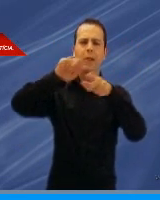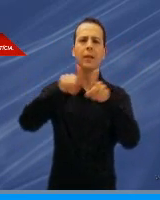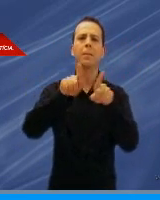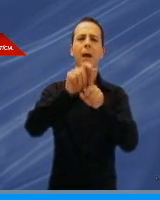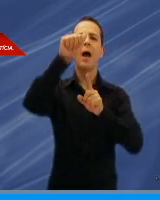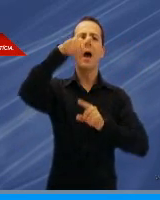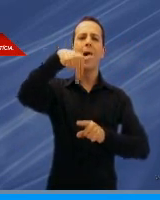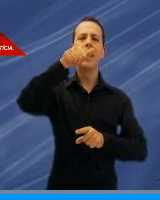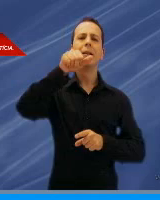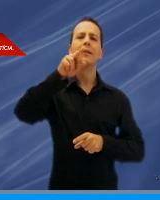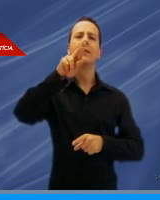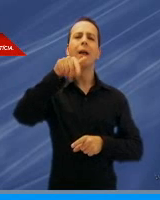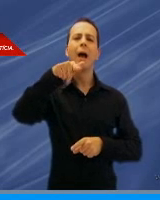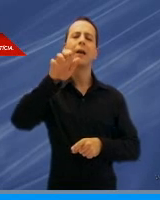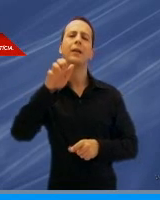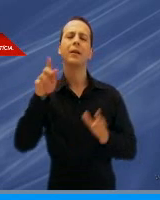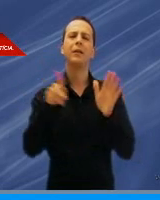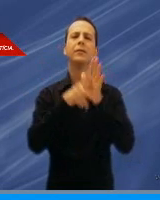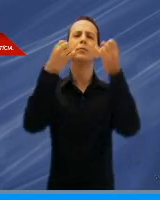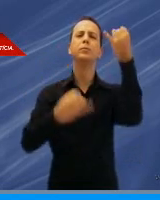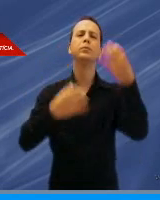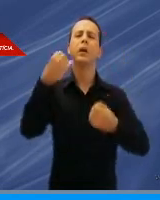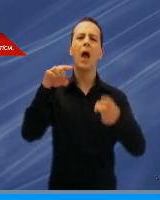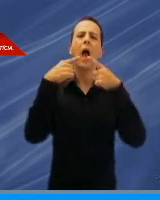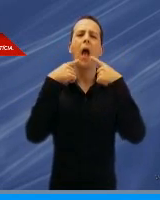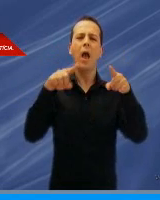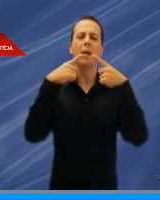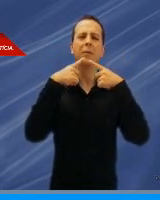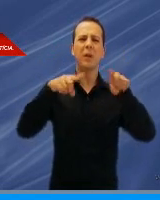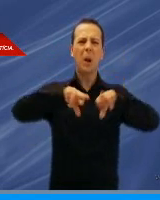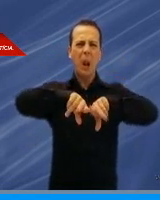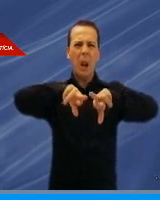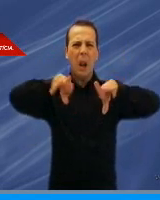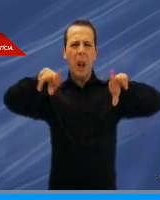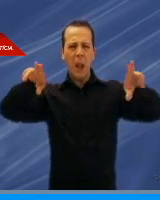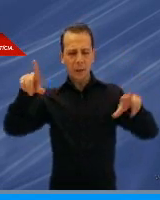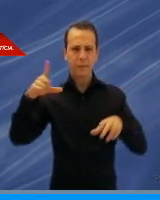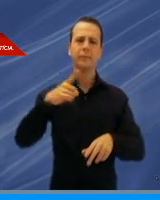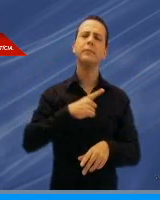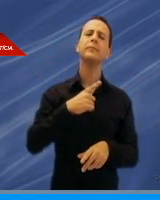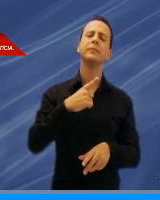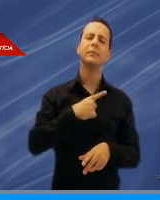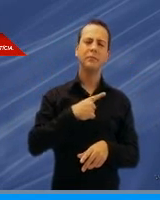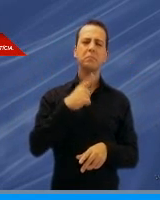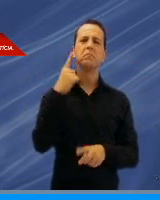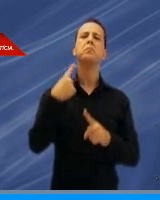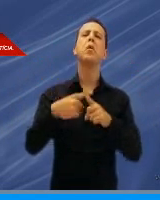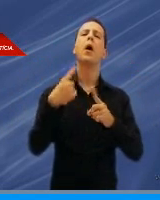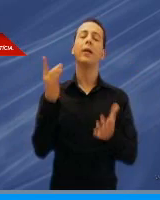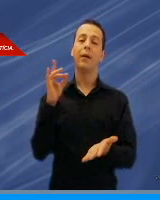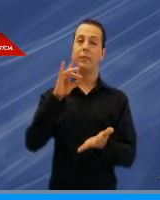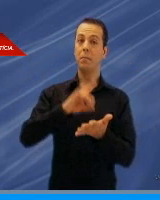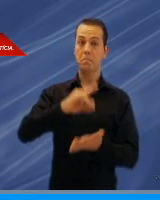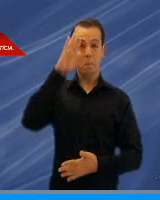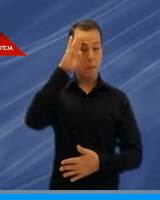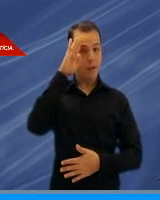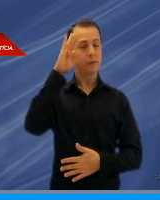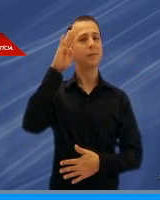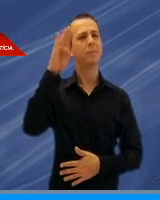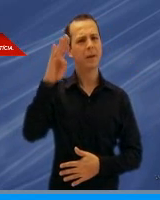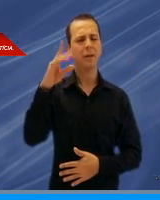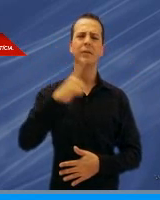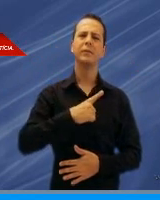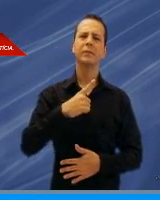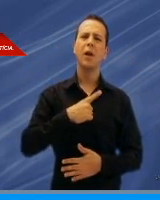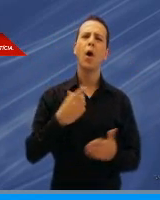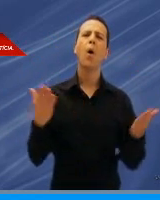mais, para reclamações de todos os tipos. Porque, na verdade, eu acho que principalmente uma